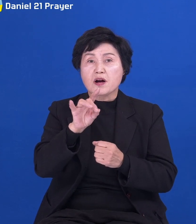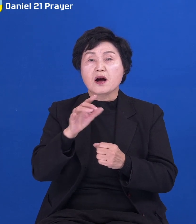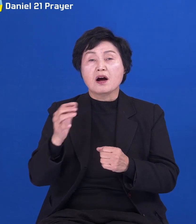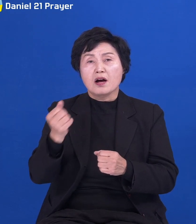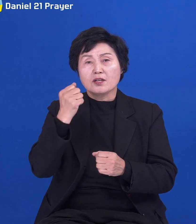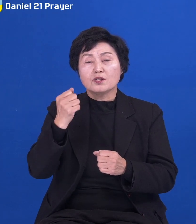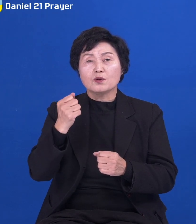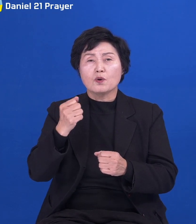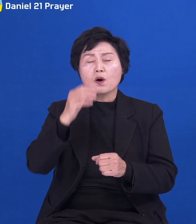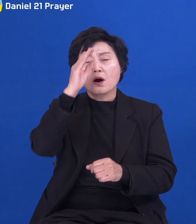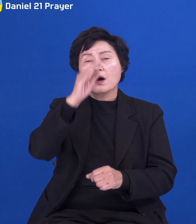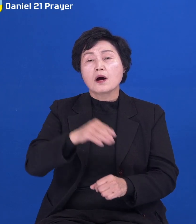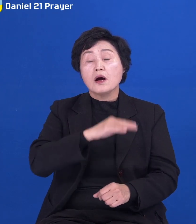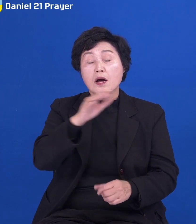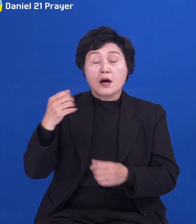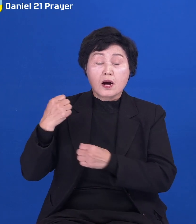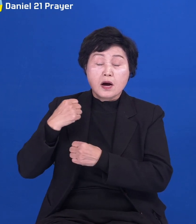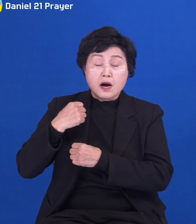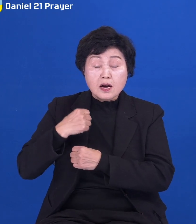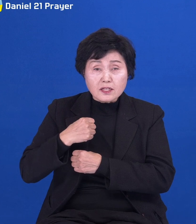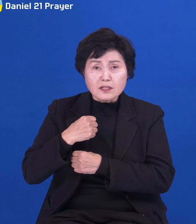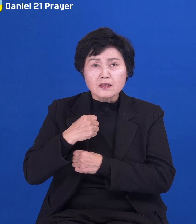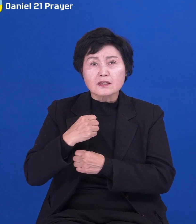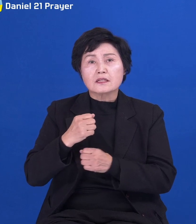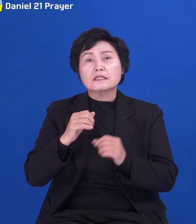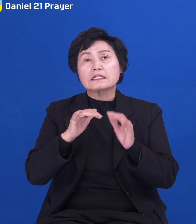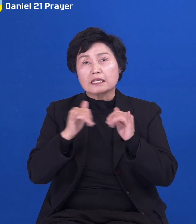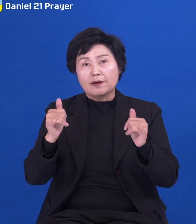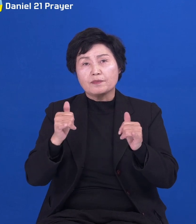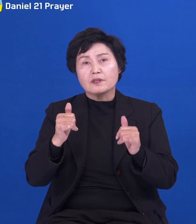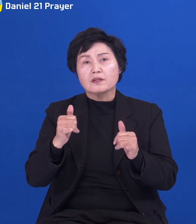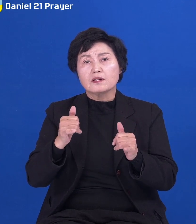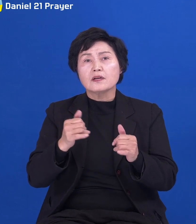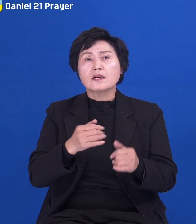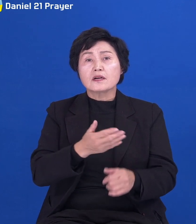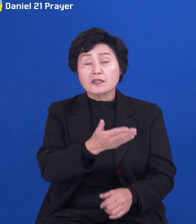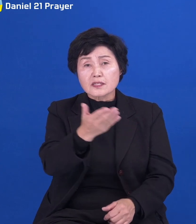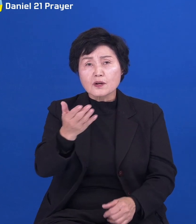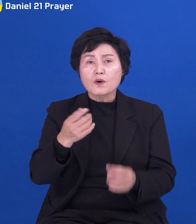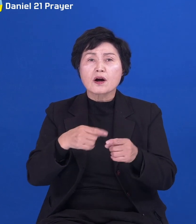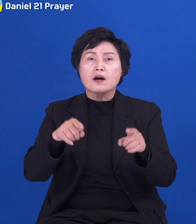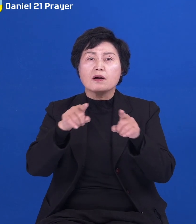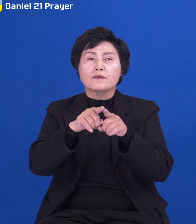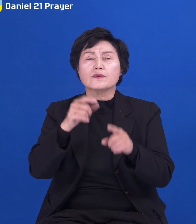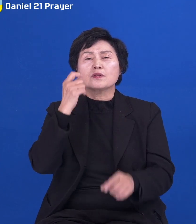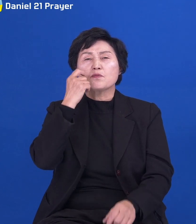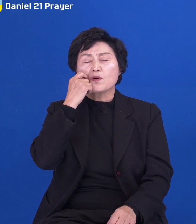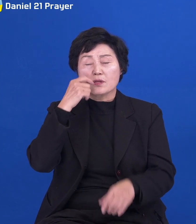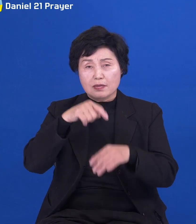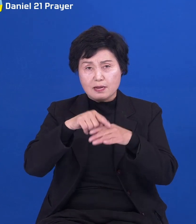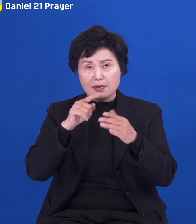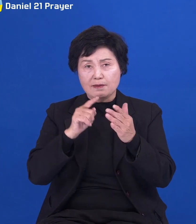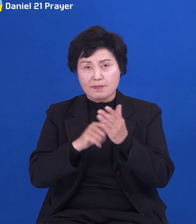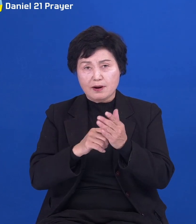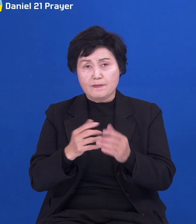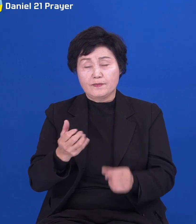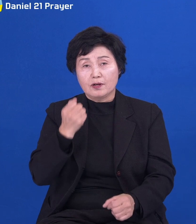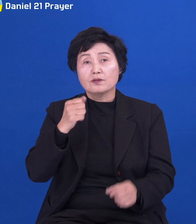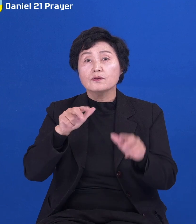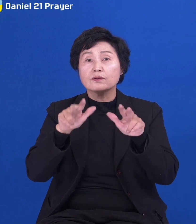벗들과 그들과 함께하지 못한 나의 부족함이, 그 심정으로 저는 신학을 하고 있고 지금도 하고